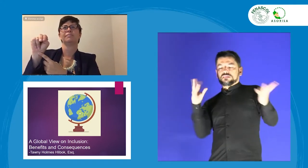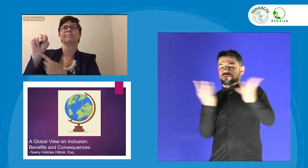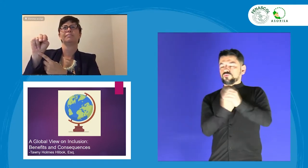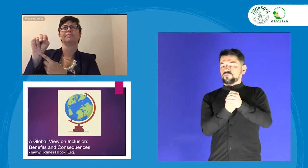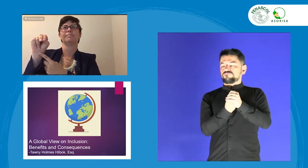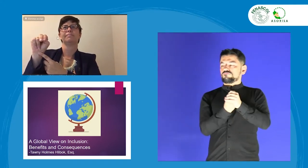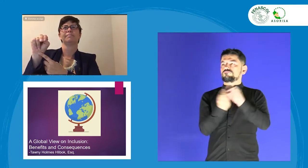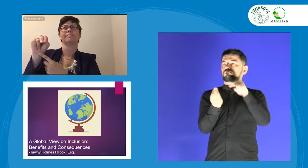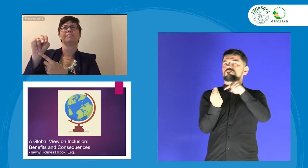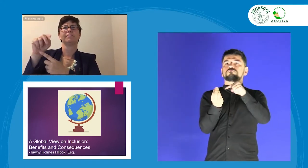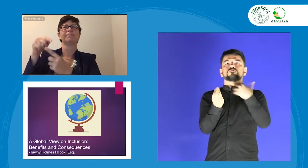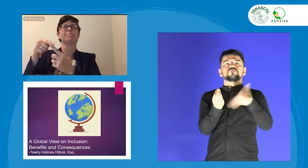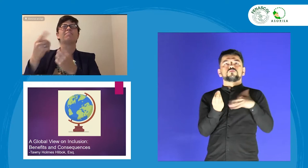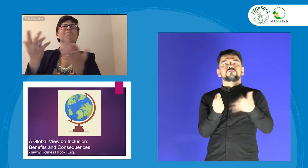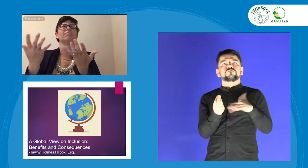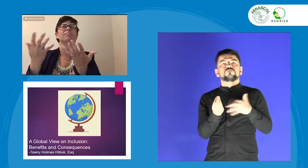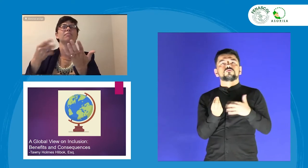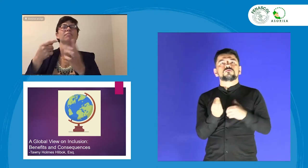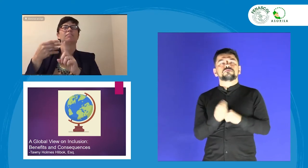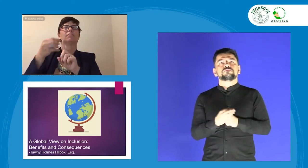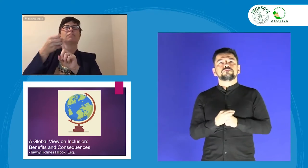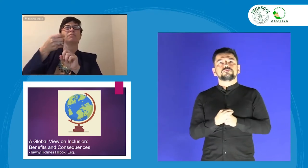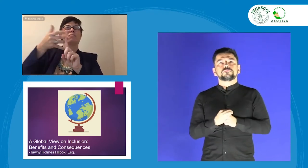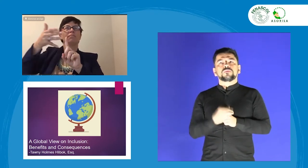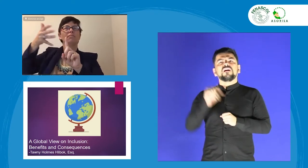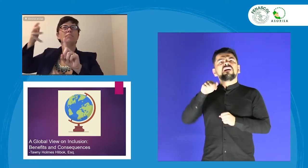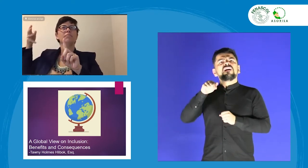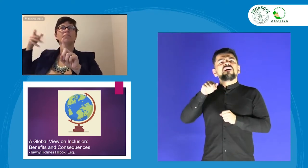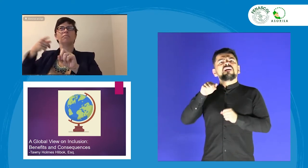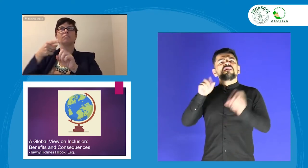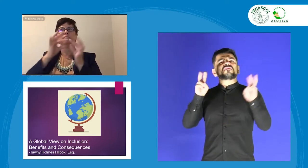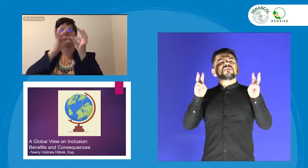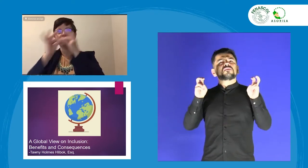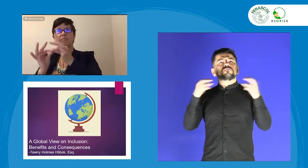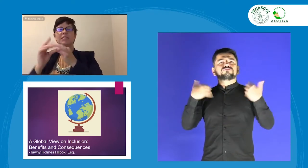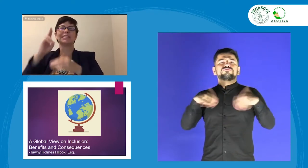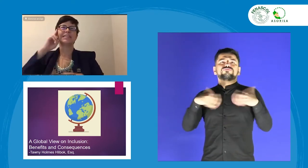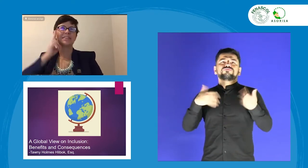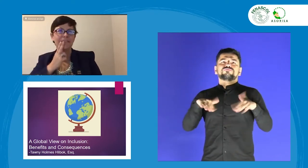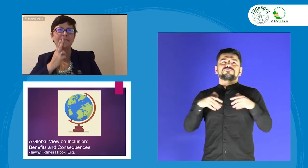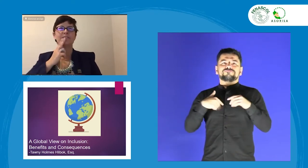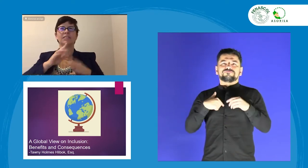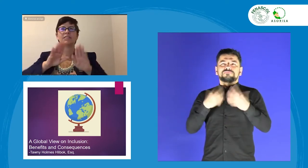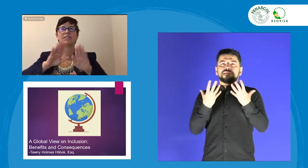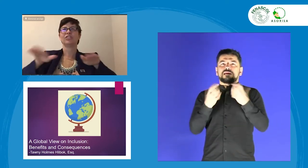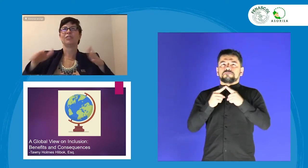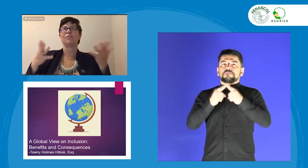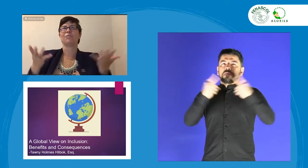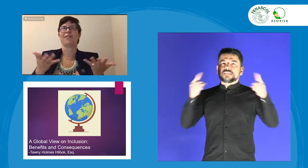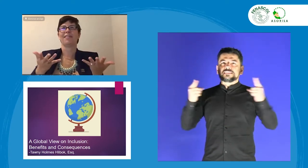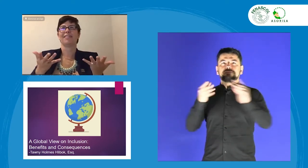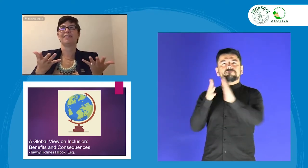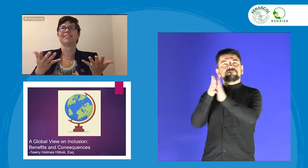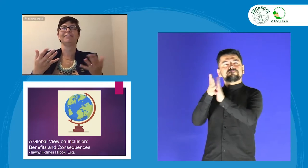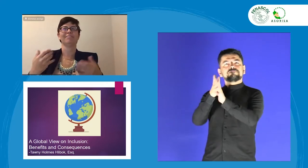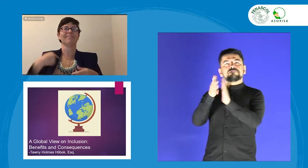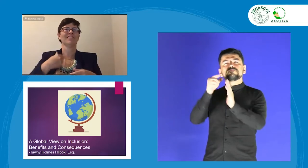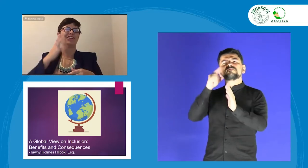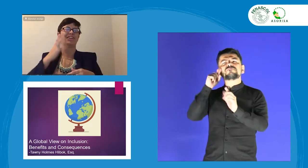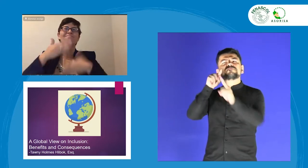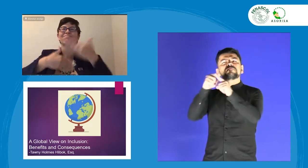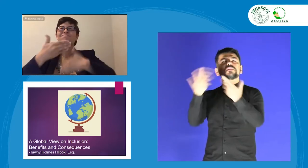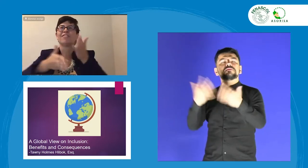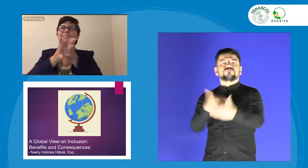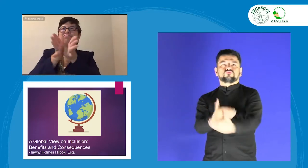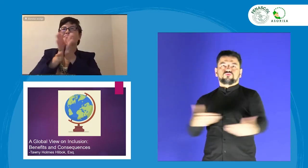Vamos a hablar acerca de educación y de inclusión en este momento y también de lo que tiene que ver con la historia de las